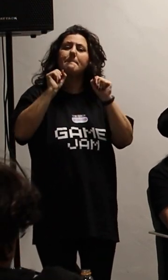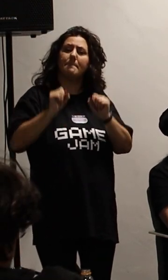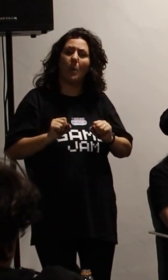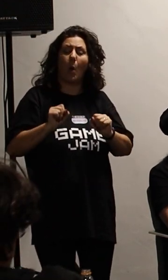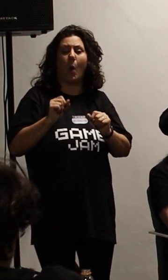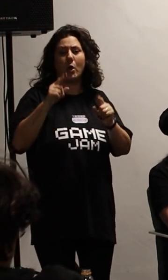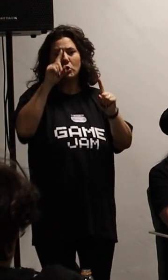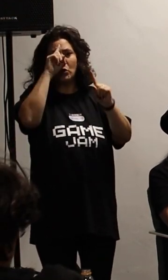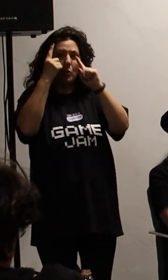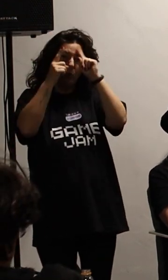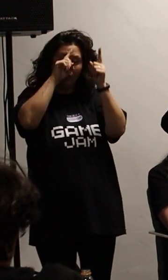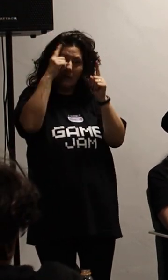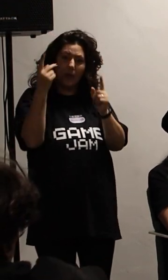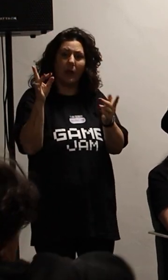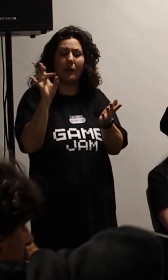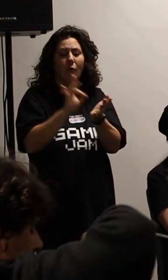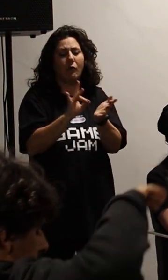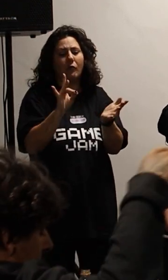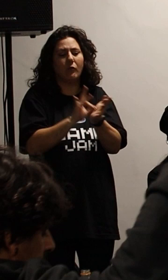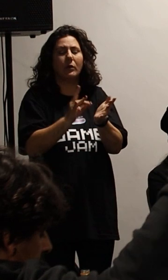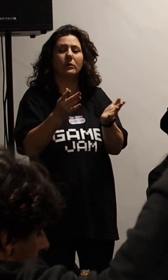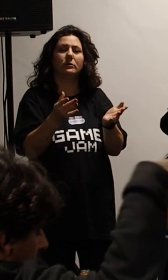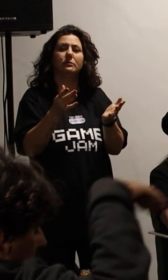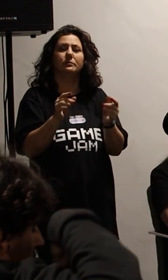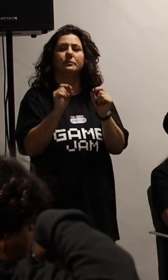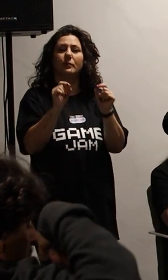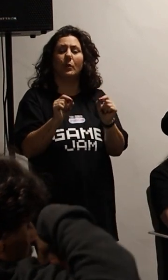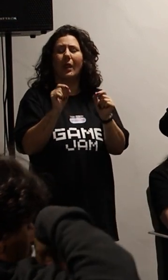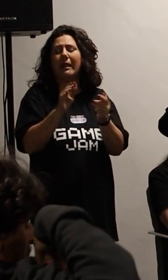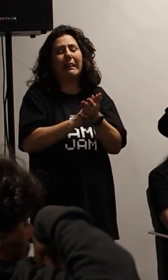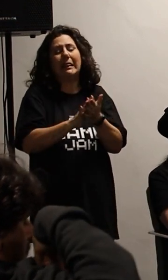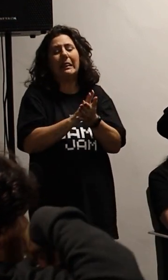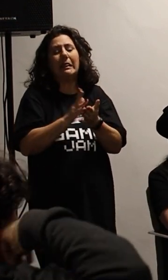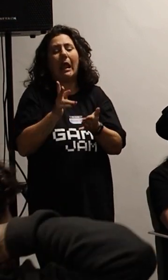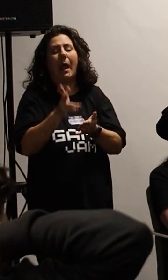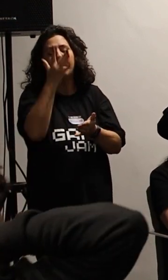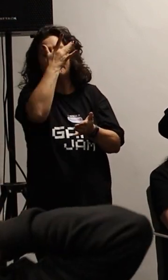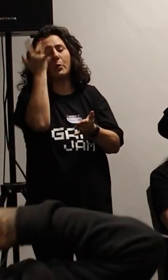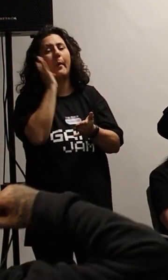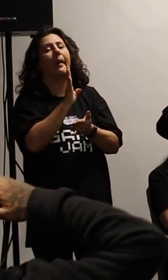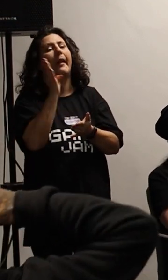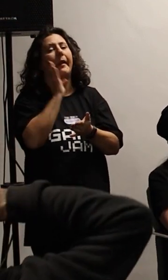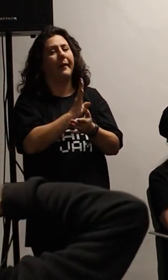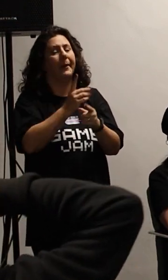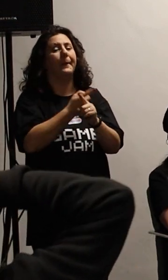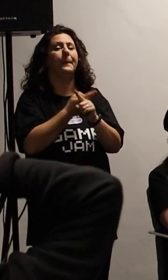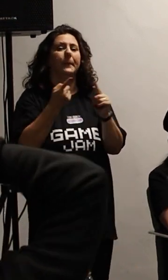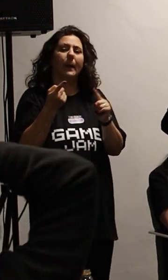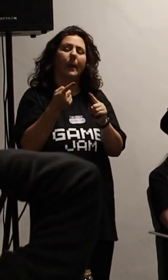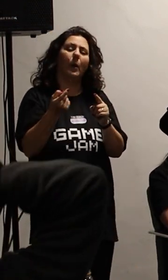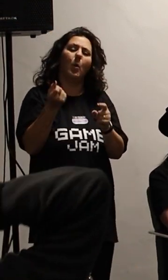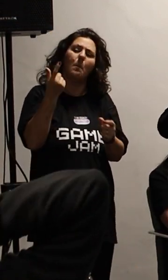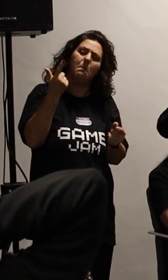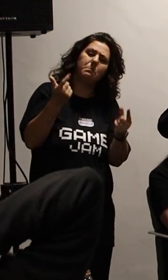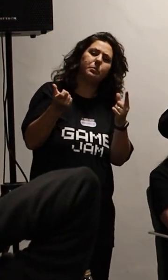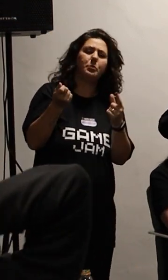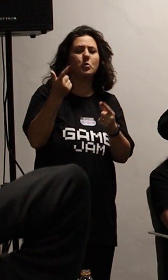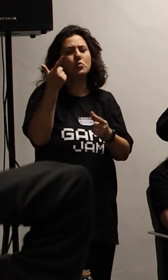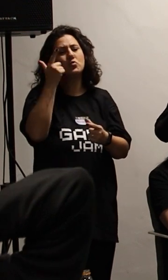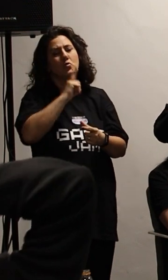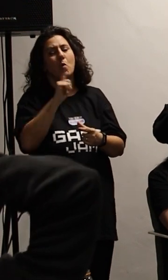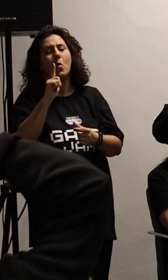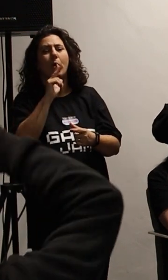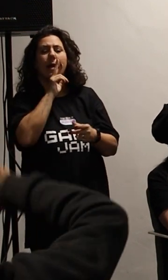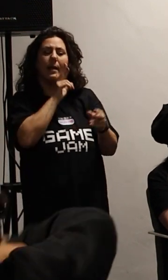tirar dúvidas, né? Tem um exemplo do Stack Overflow, apesar que nem sempre as pessoas são legais lá, mas um ou outro vai ser legal, às vezes vai te